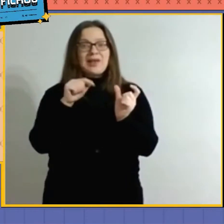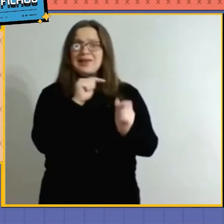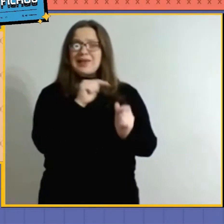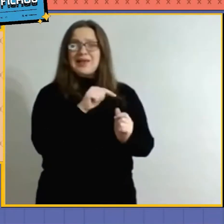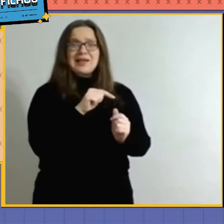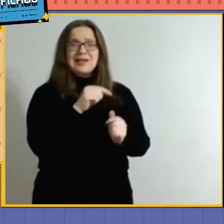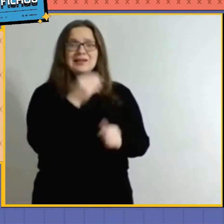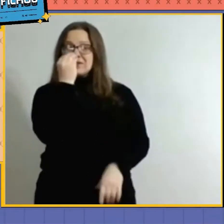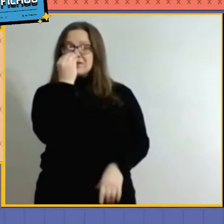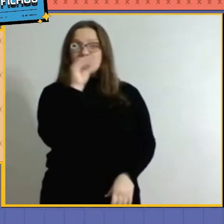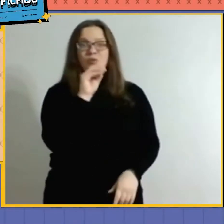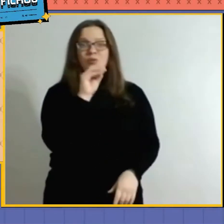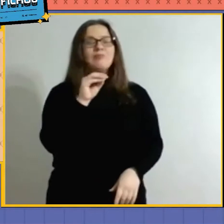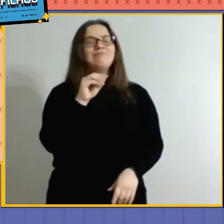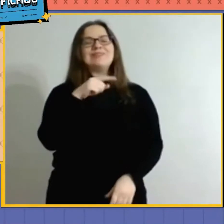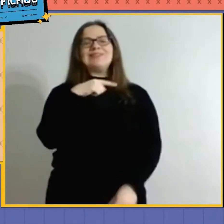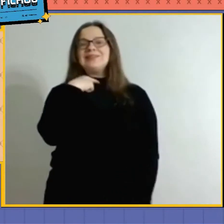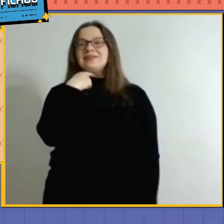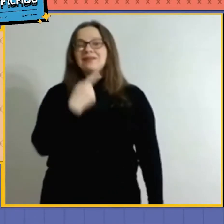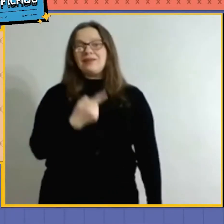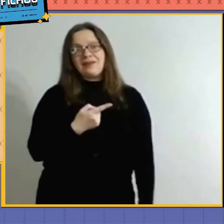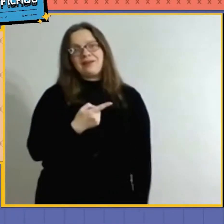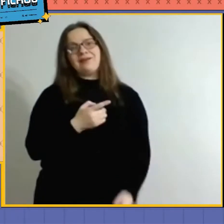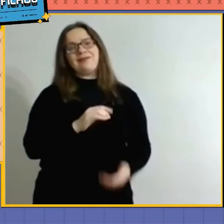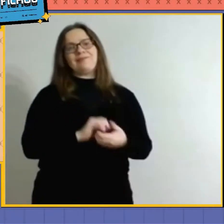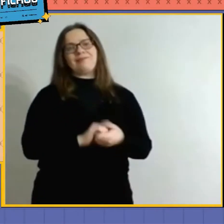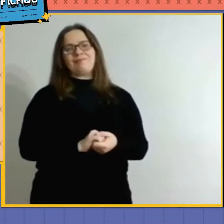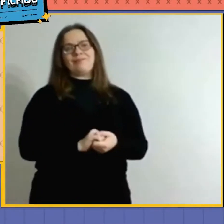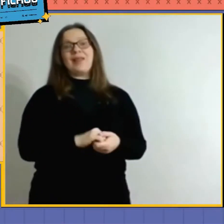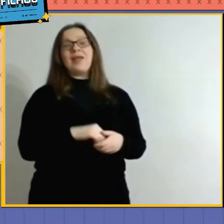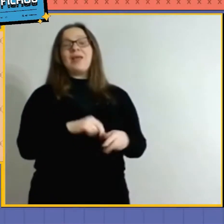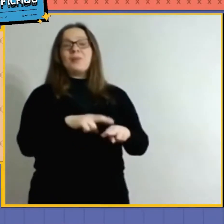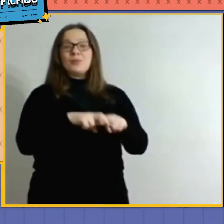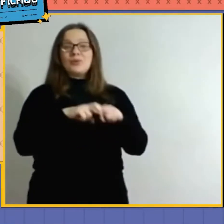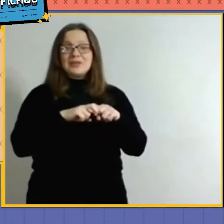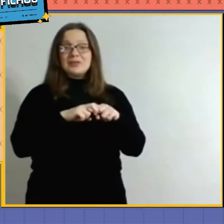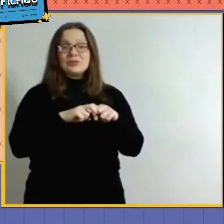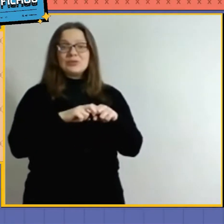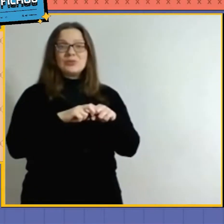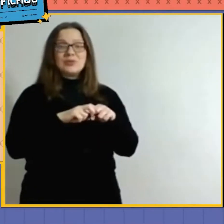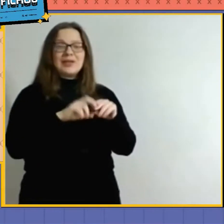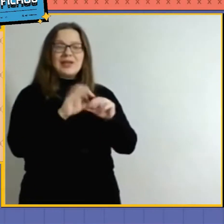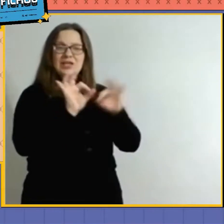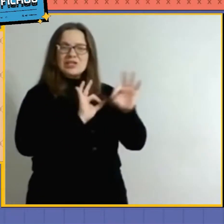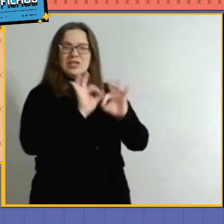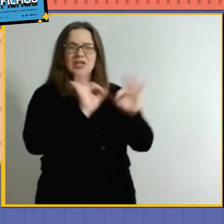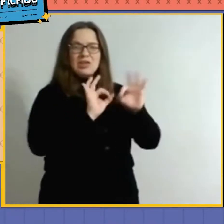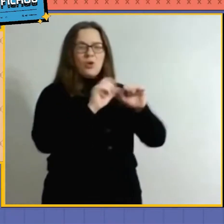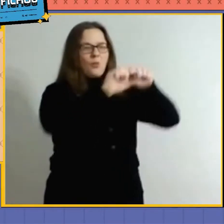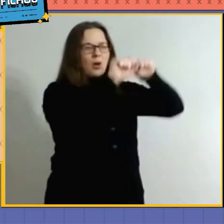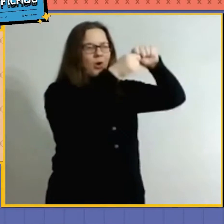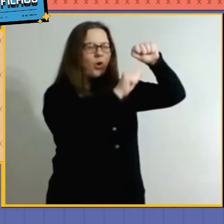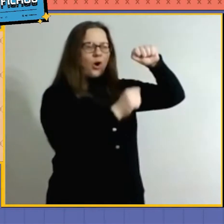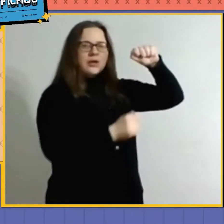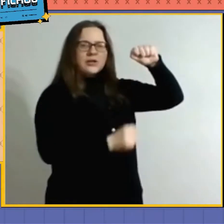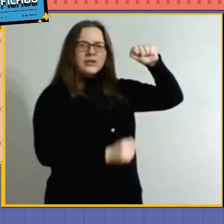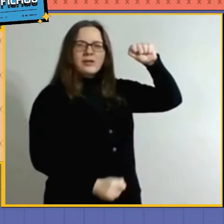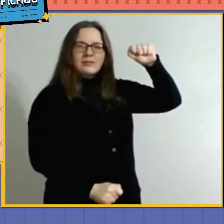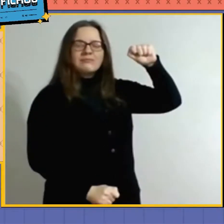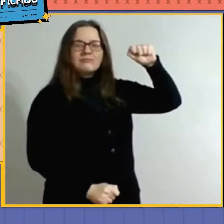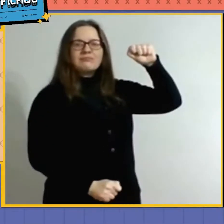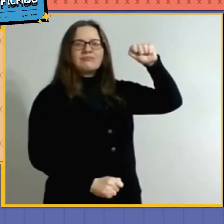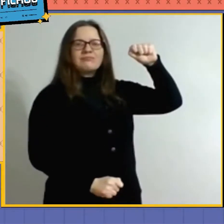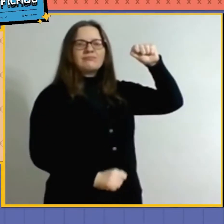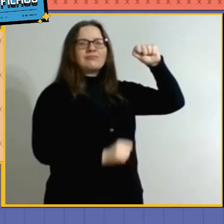e aí que que ele faça ele pega uma corda ele começou então por meio das Acorda ele começou a